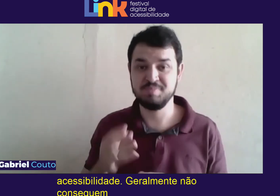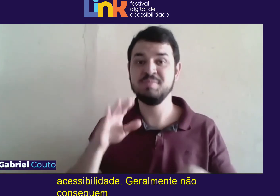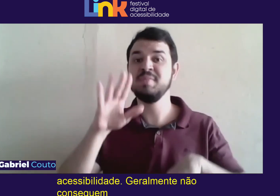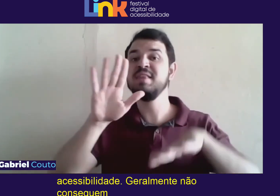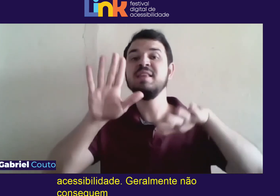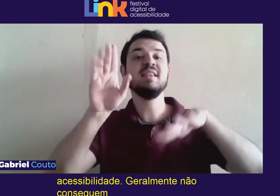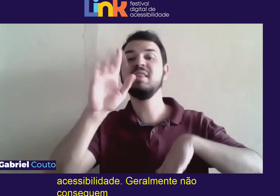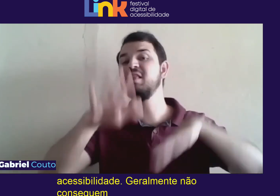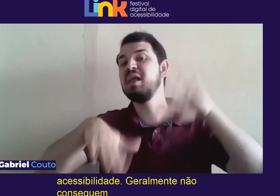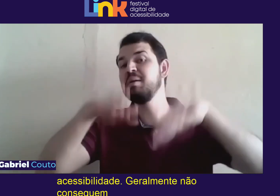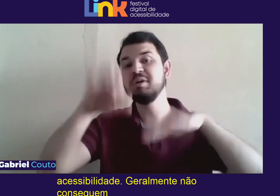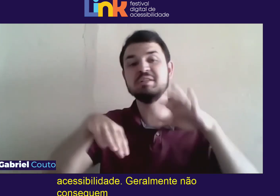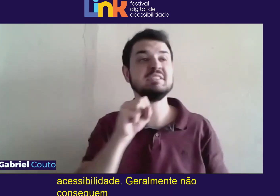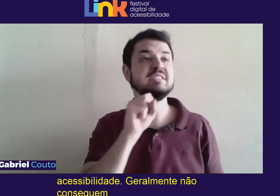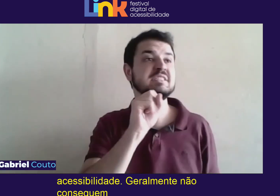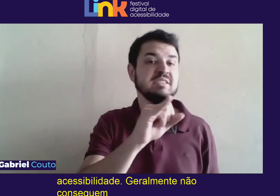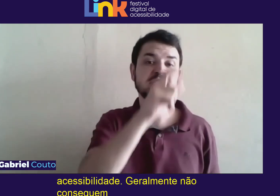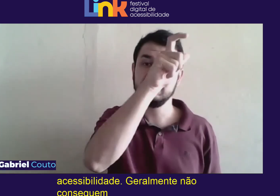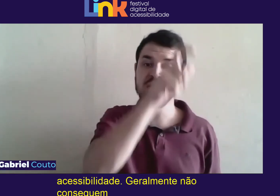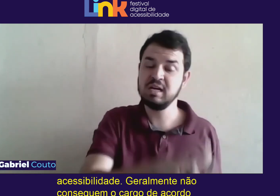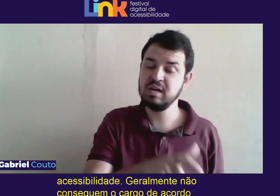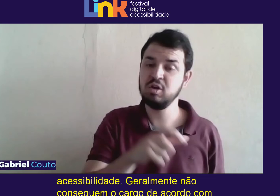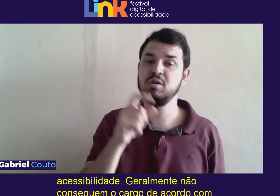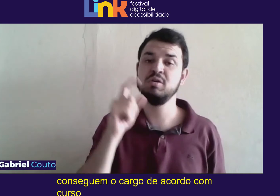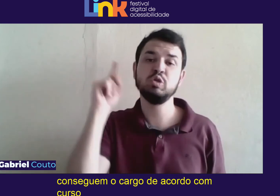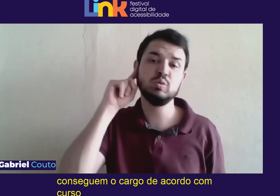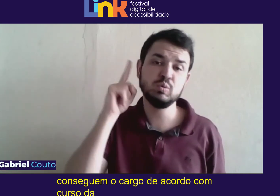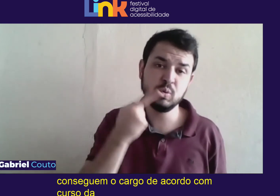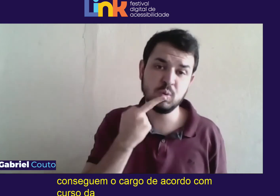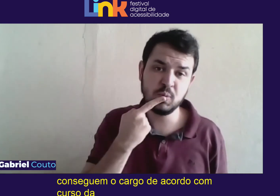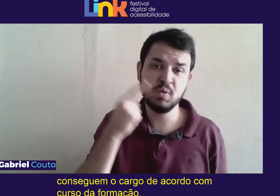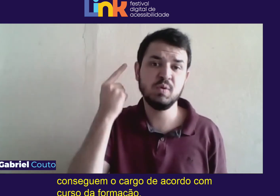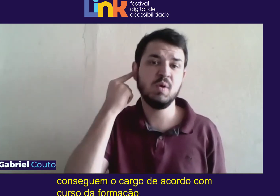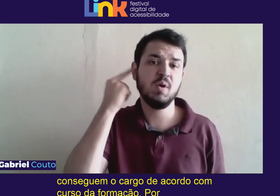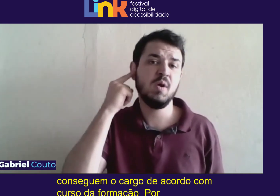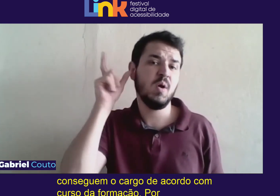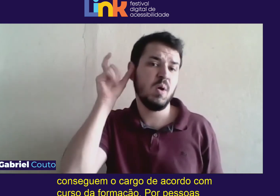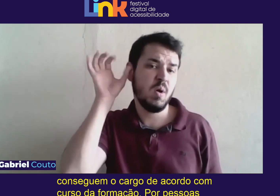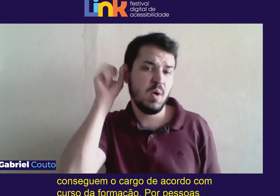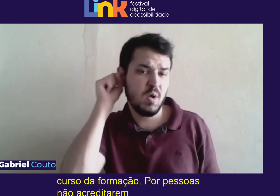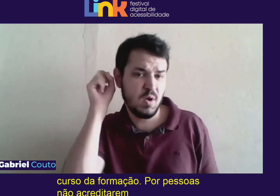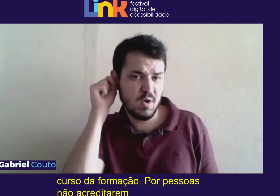Justamente por pessoas não acreditarem que eles são capazes de